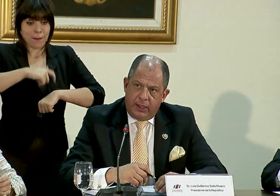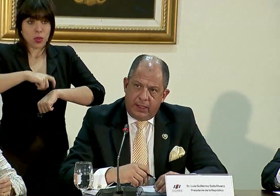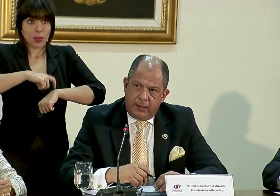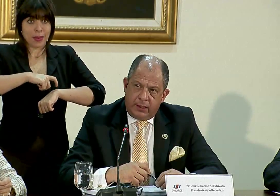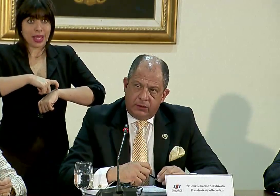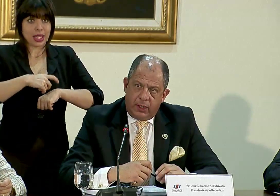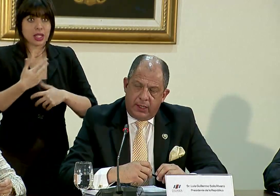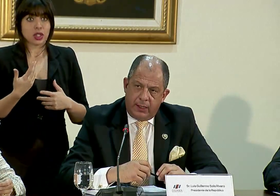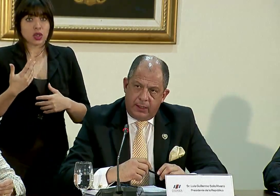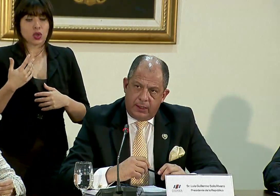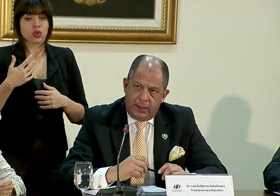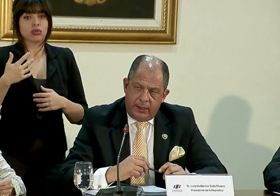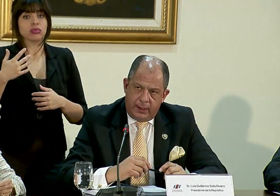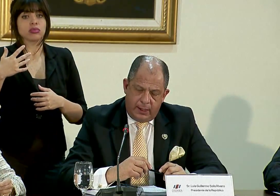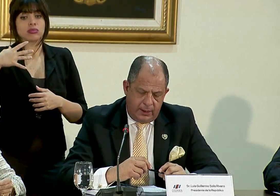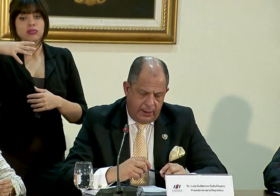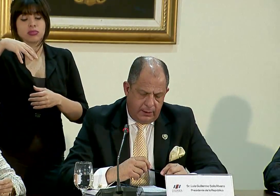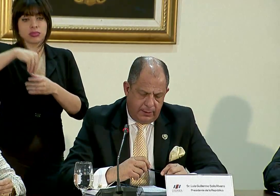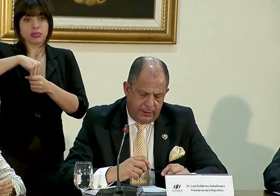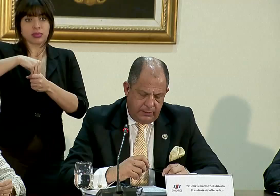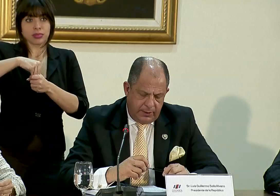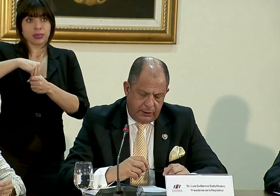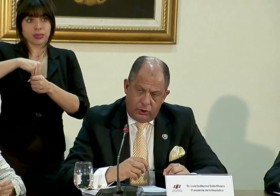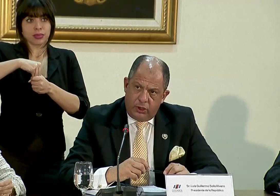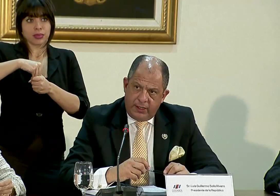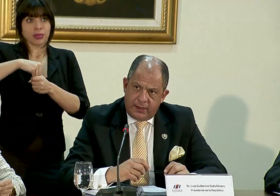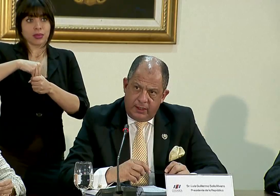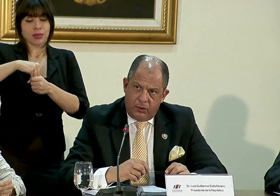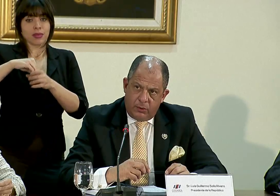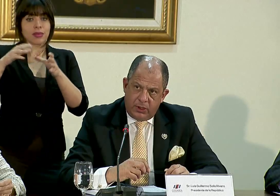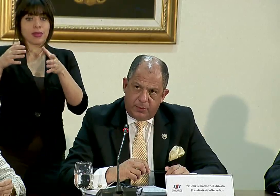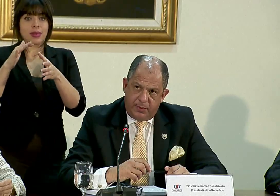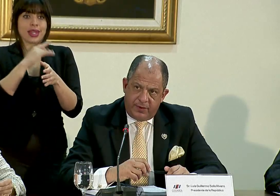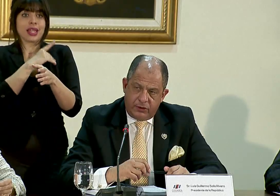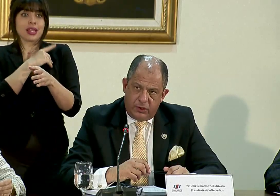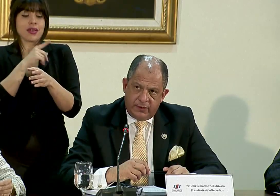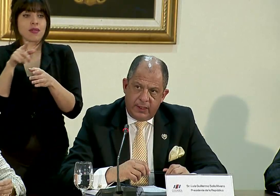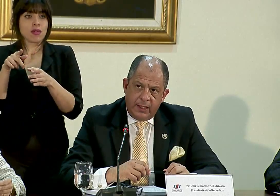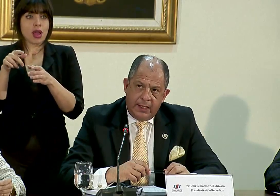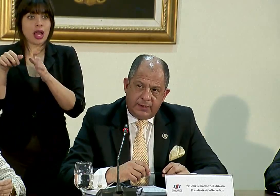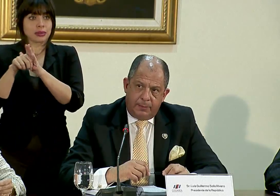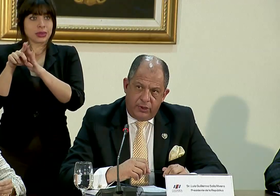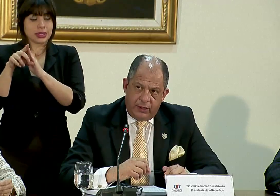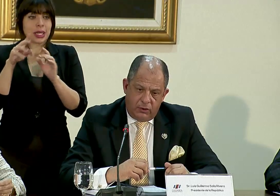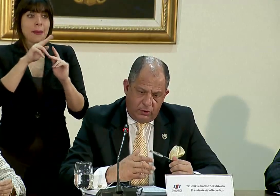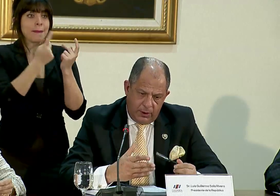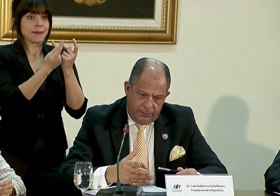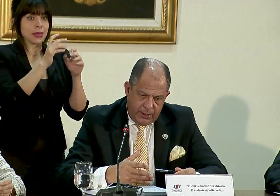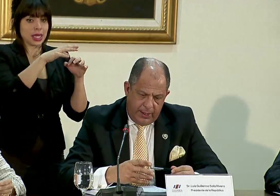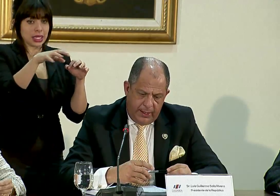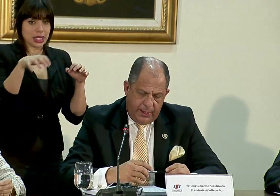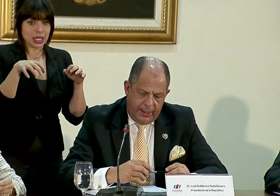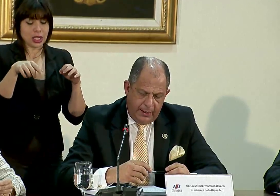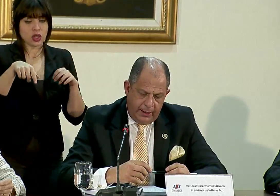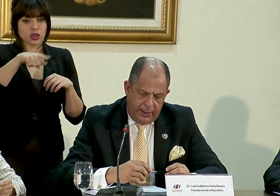momento en donde tanto el directorio legislativo como las propias fracciones están poniendo